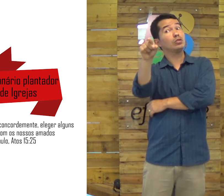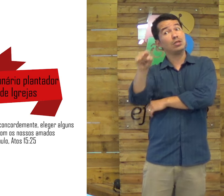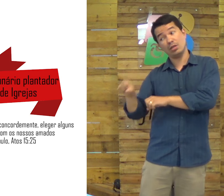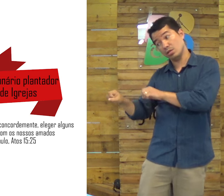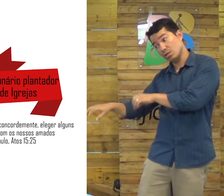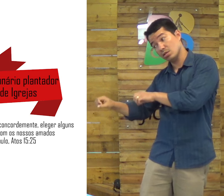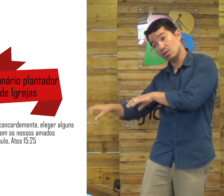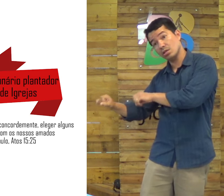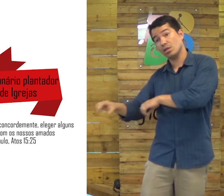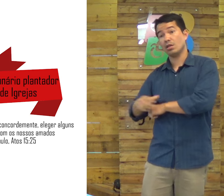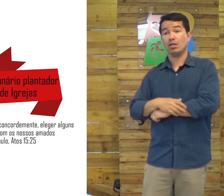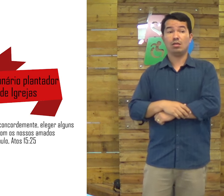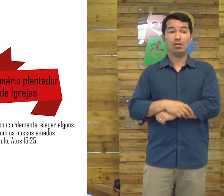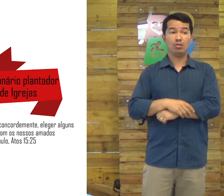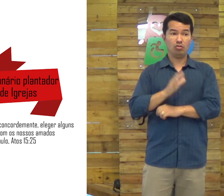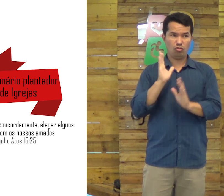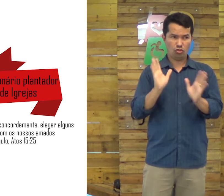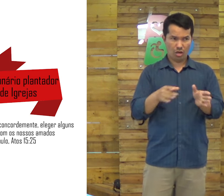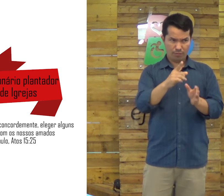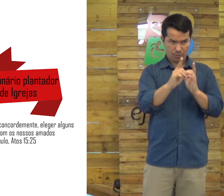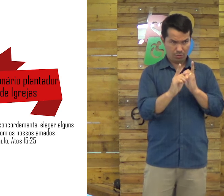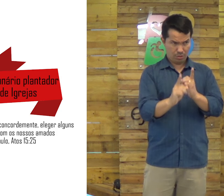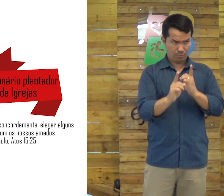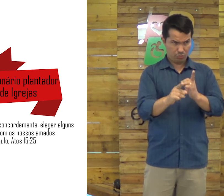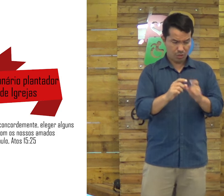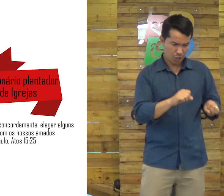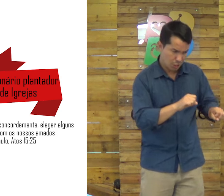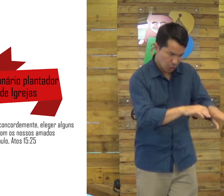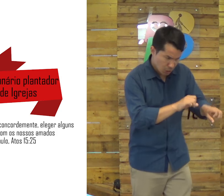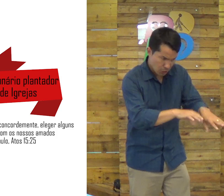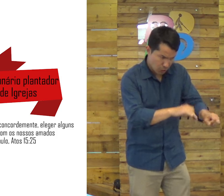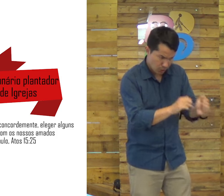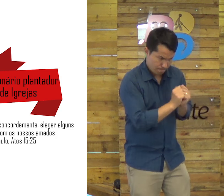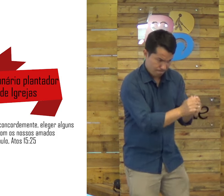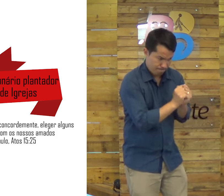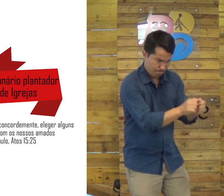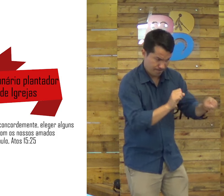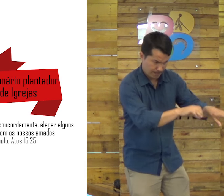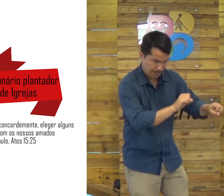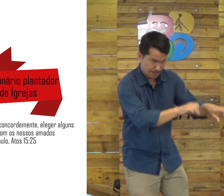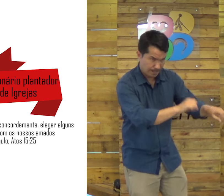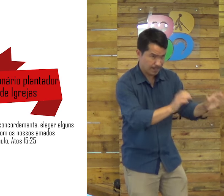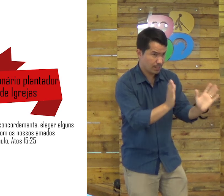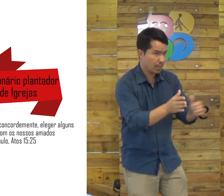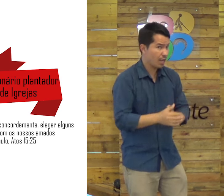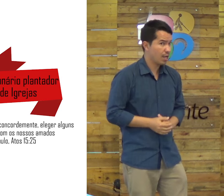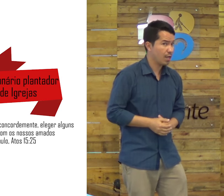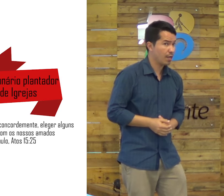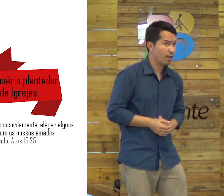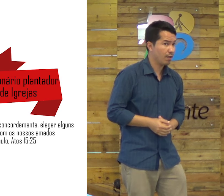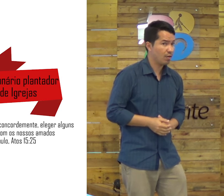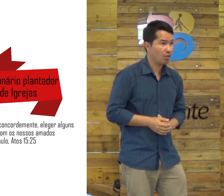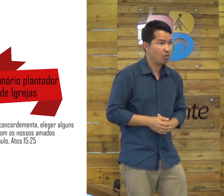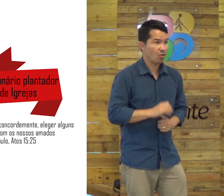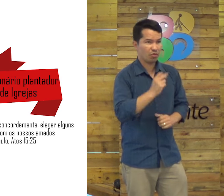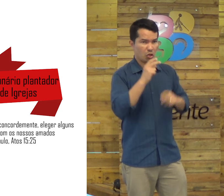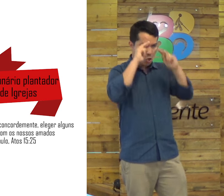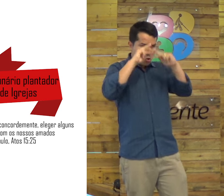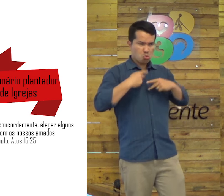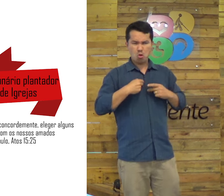Ou quem você tem ensinado? Você é discipulador? Você já fez discipulado? Já não vai com alguém?